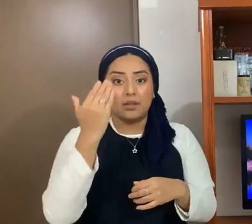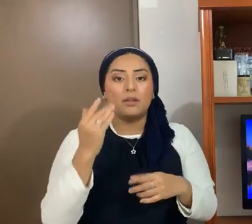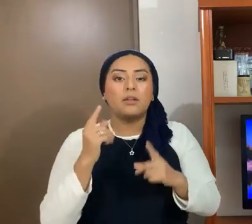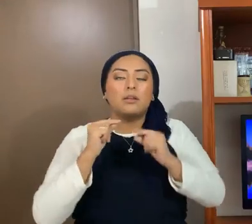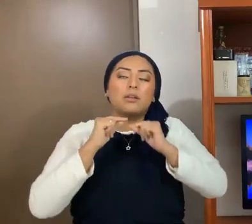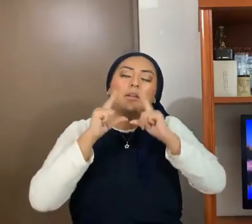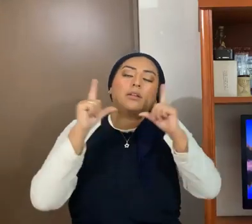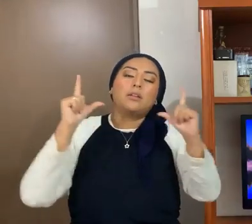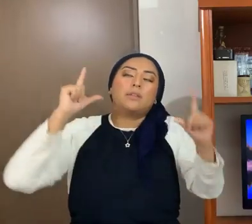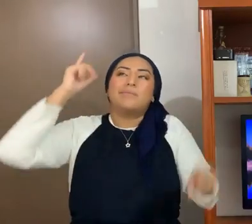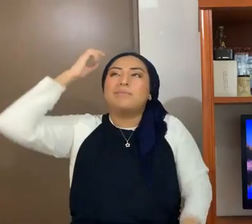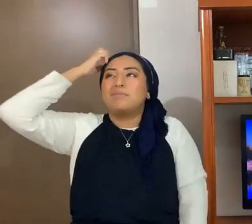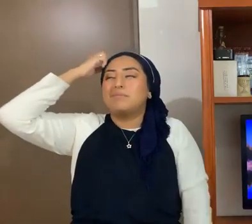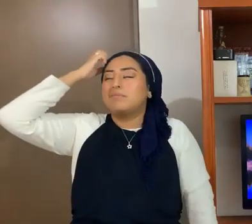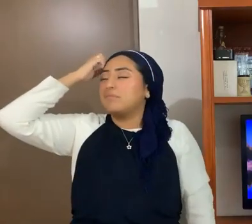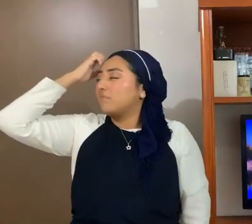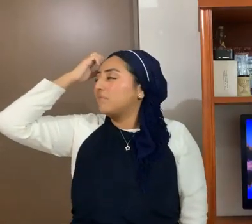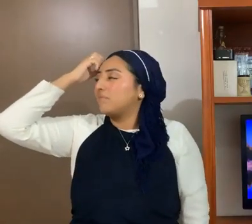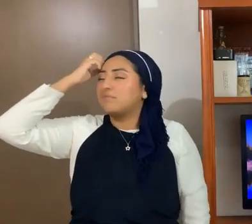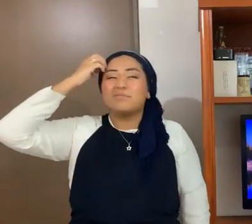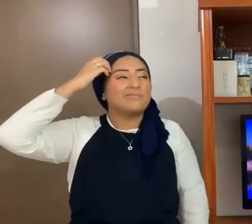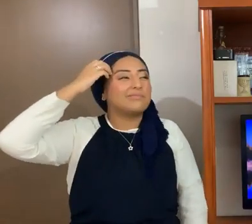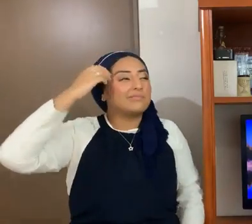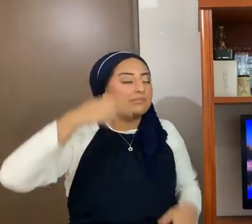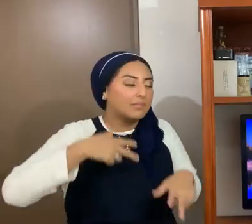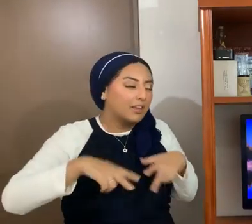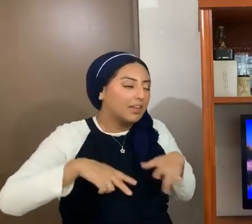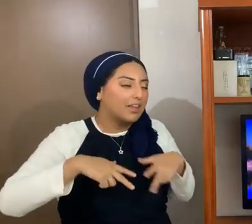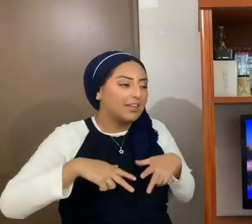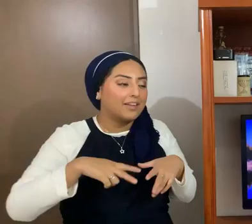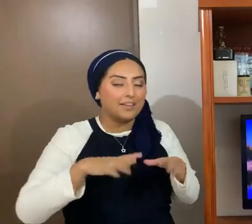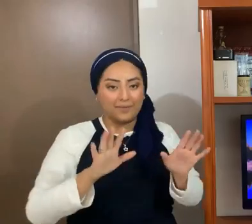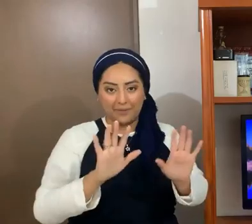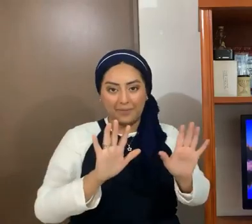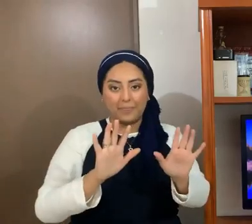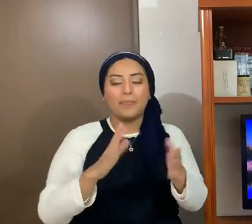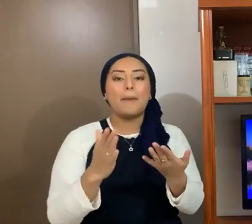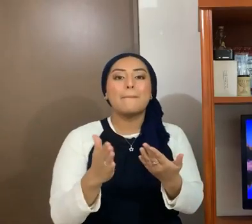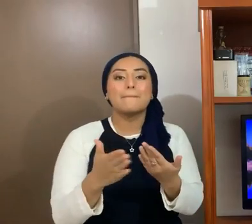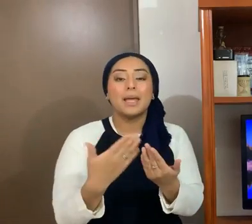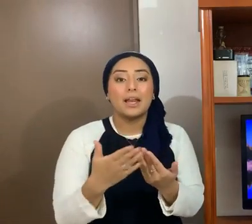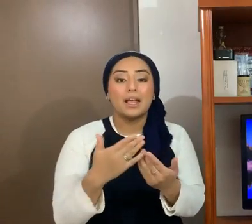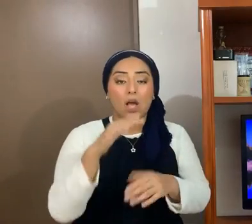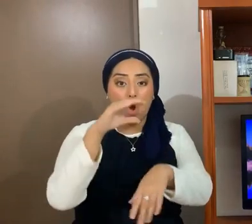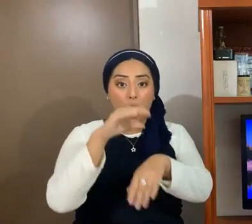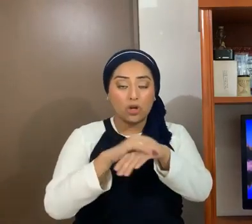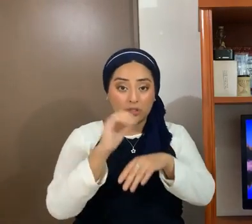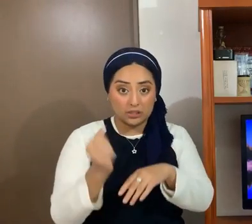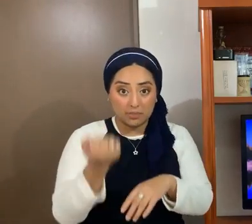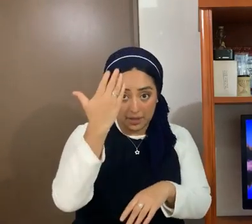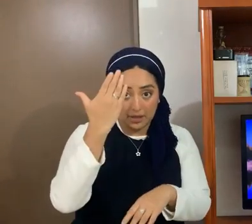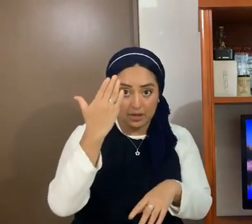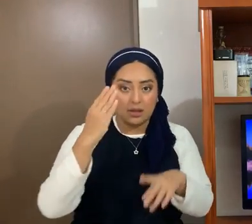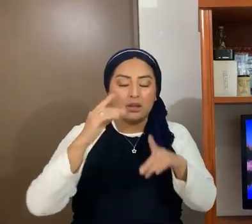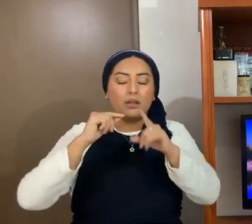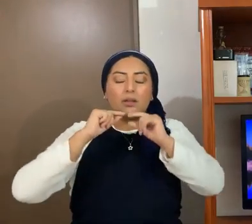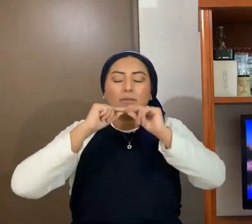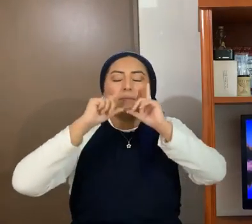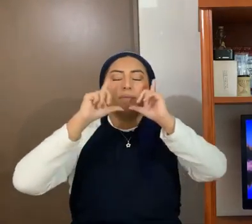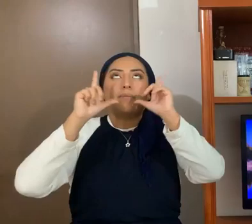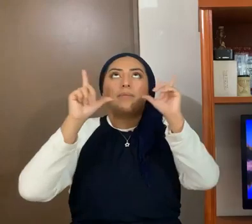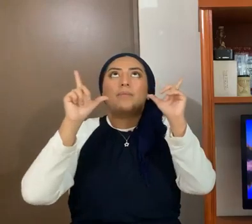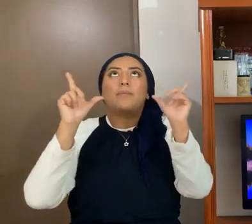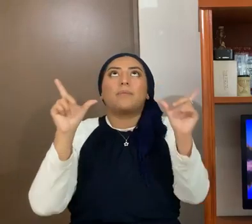despertarte y rascarte la cabeza y caminar despacito? No, no es cierto. ¿Qué les parece si en Shabbat, al abrir los